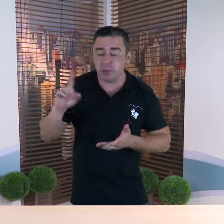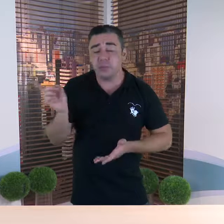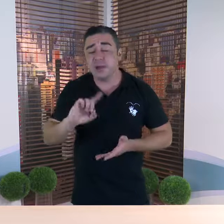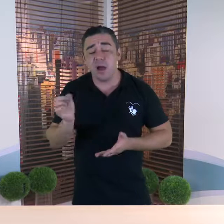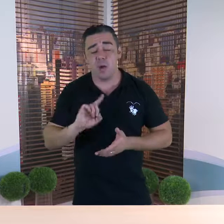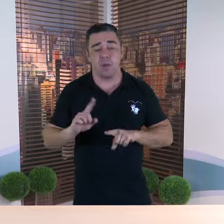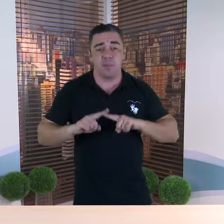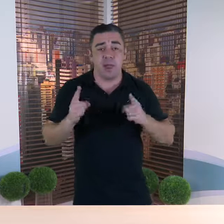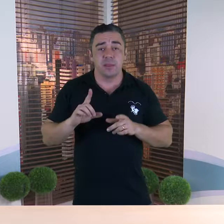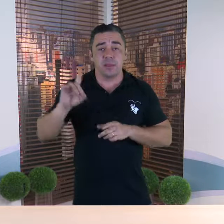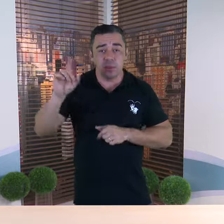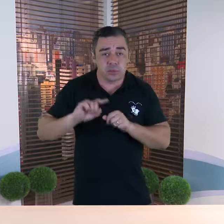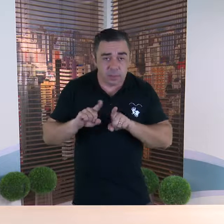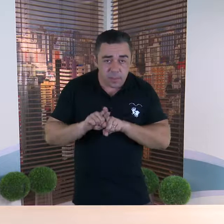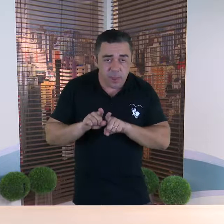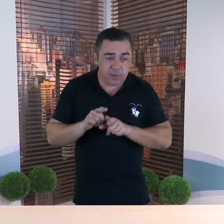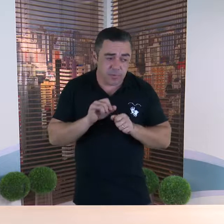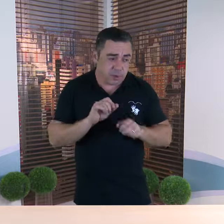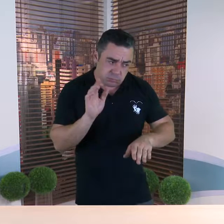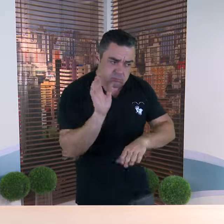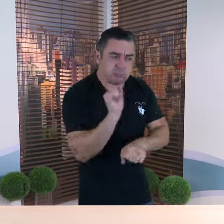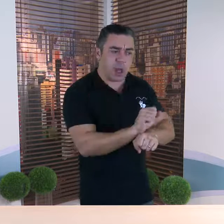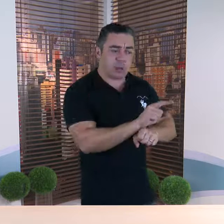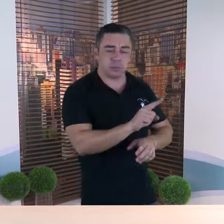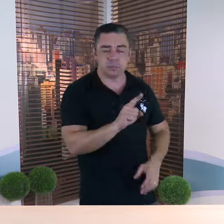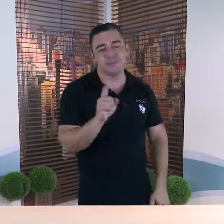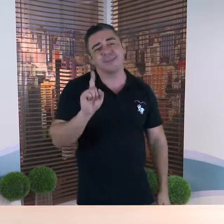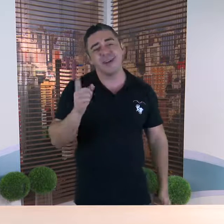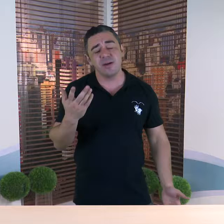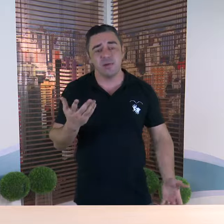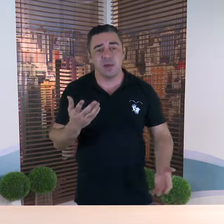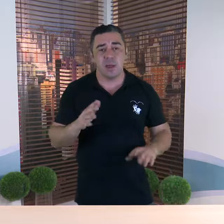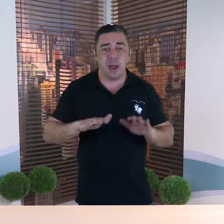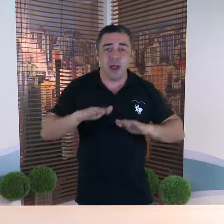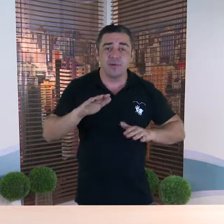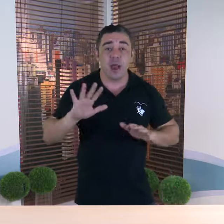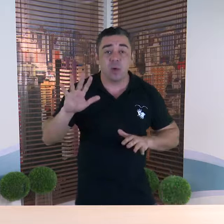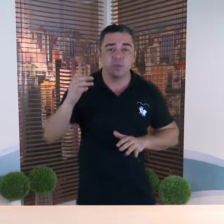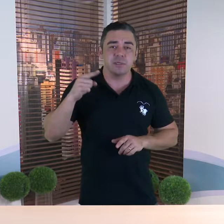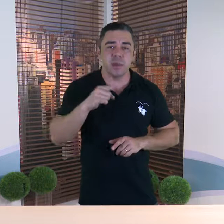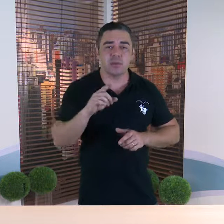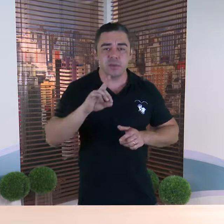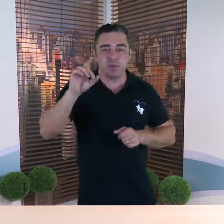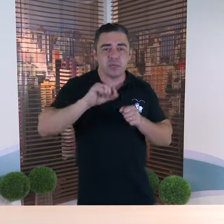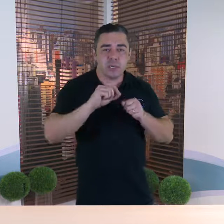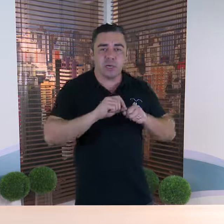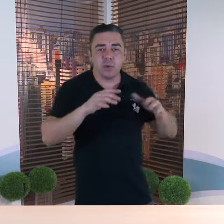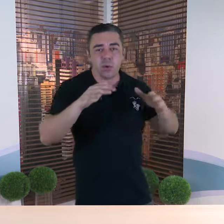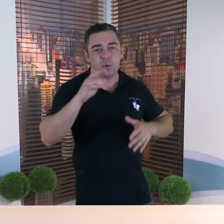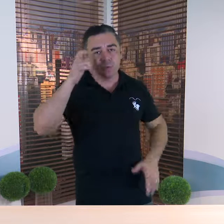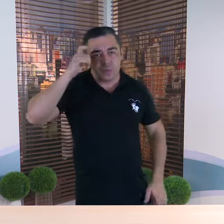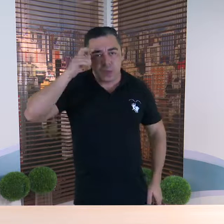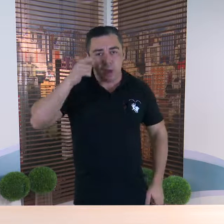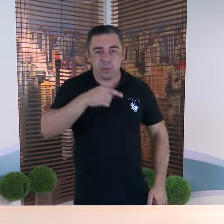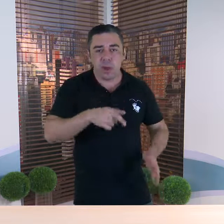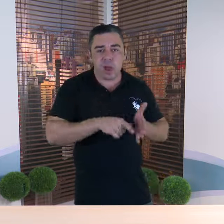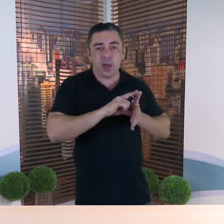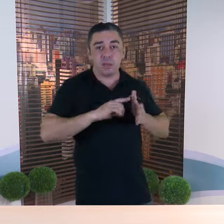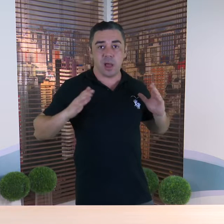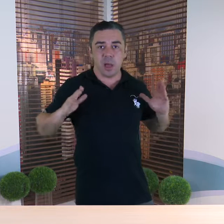tempo, impedi-las de executá-lo. E aconteceu, infelizmente, que algumas das criaturas livres que Deus criou erraram